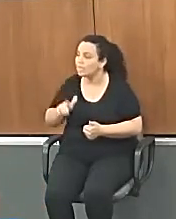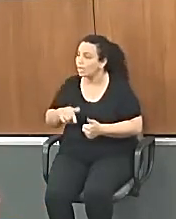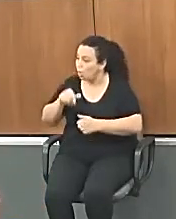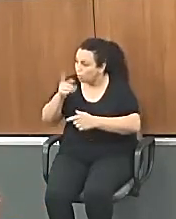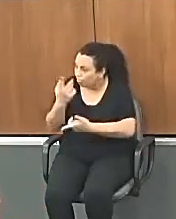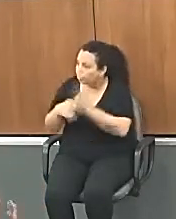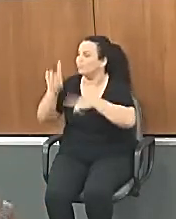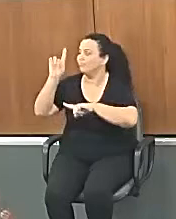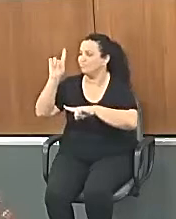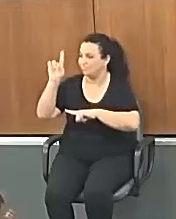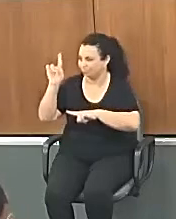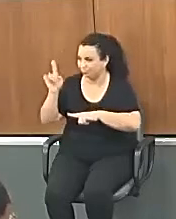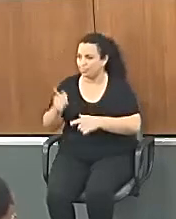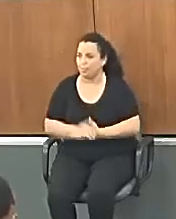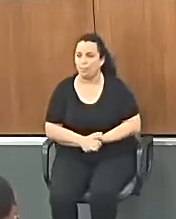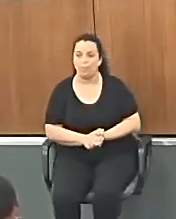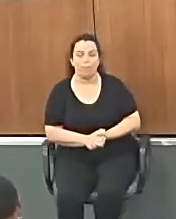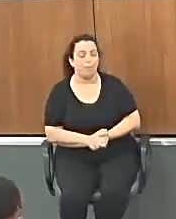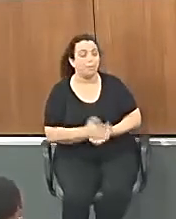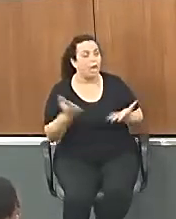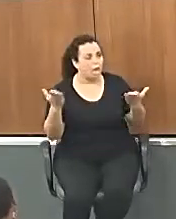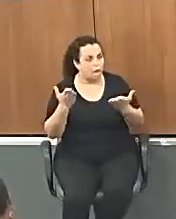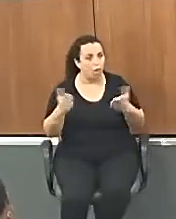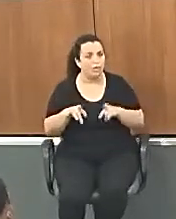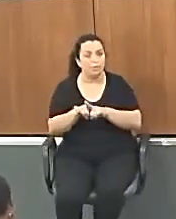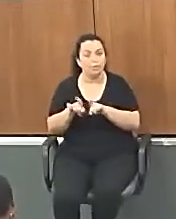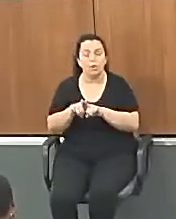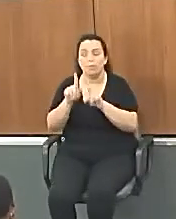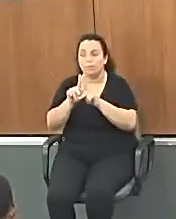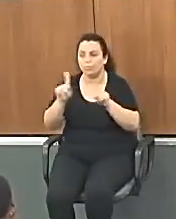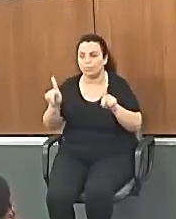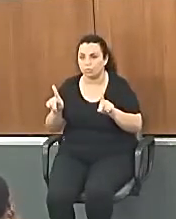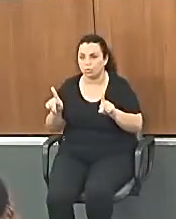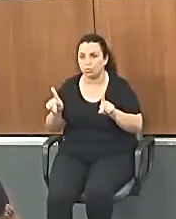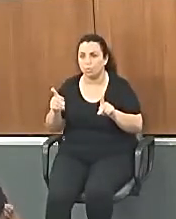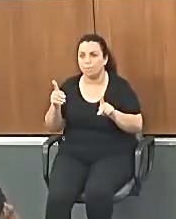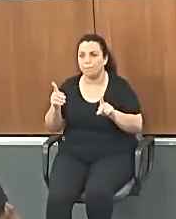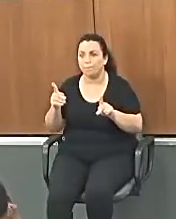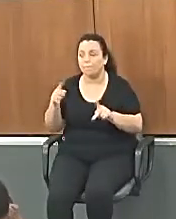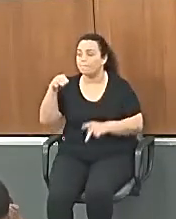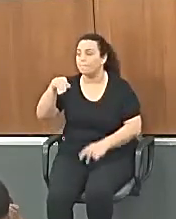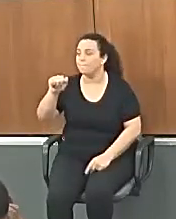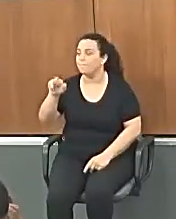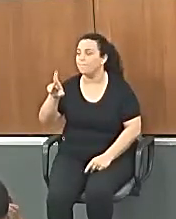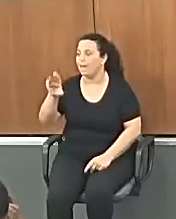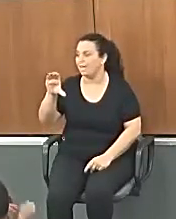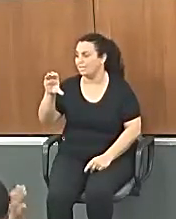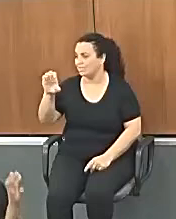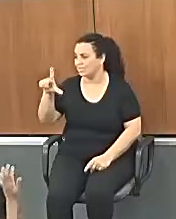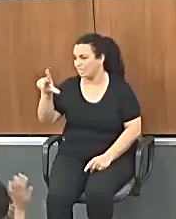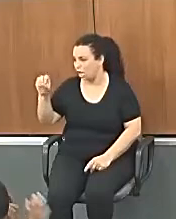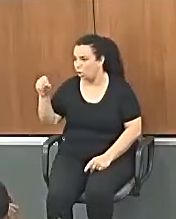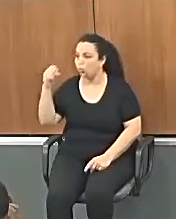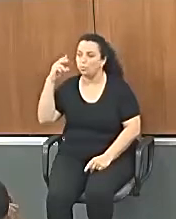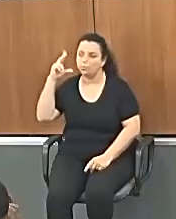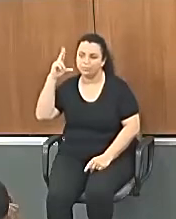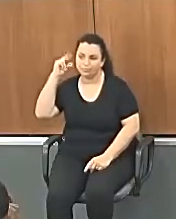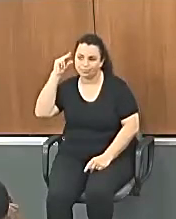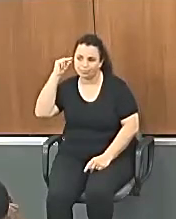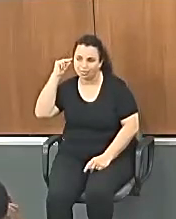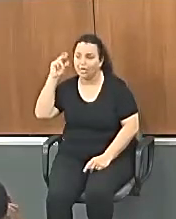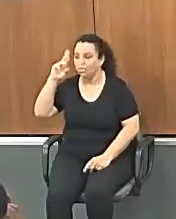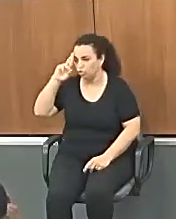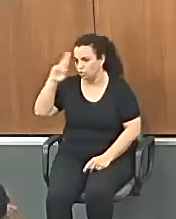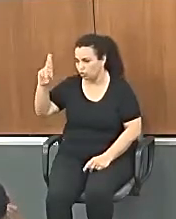gostaria agora de passar a palavra para o professor marcelo medeiros brito diretor da escola estadual